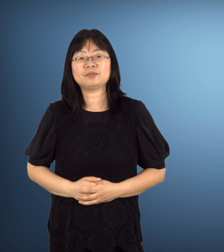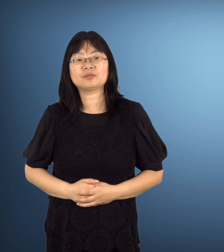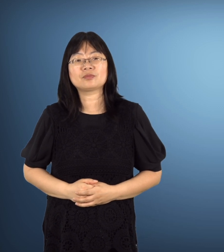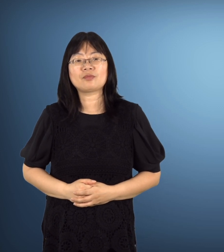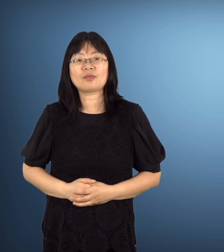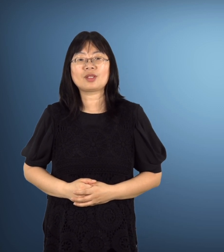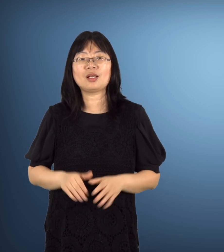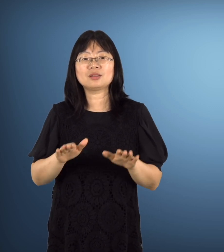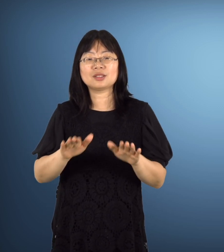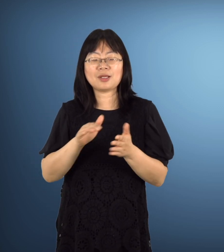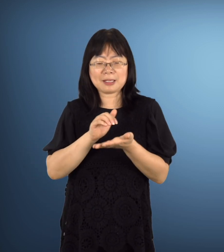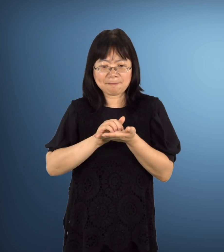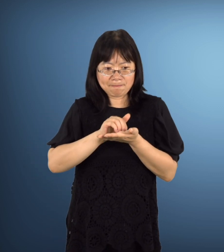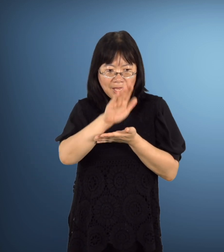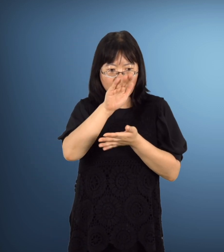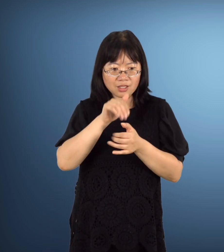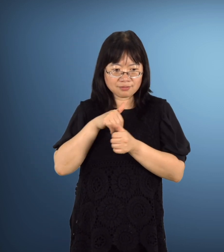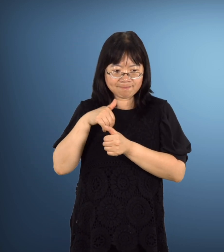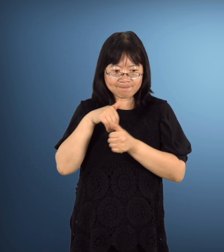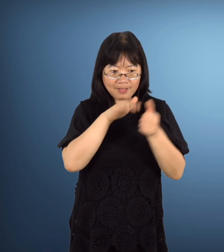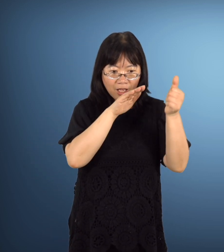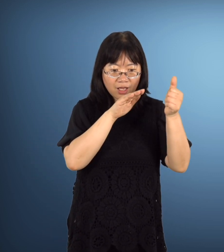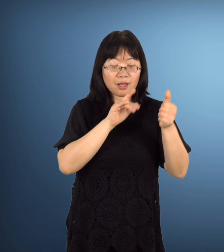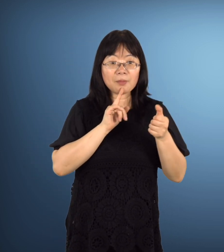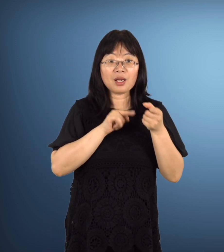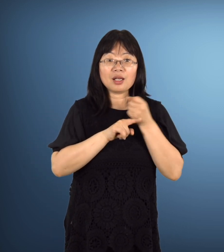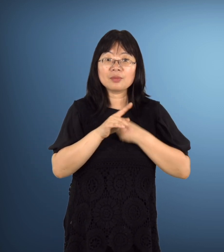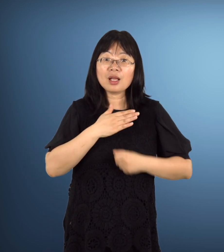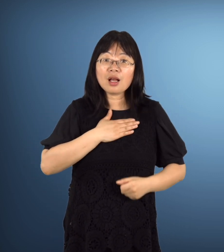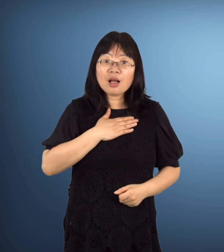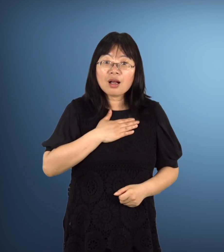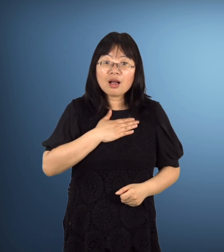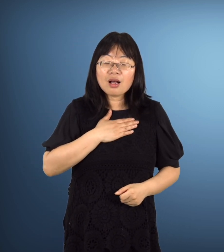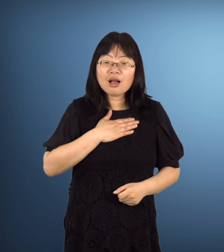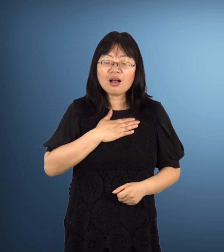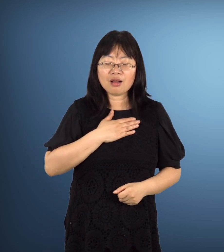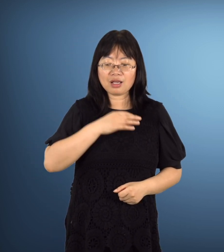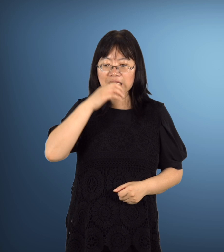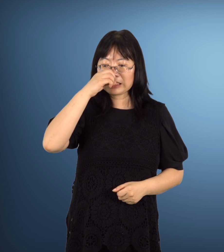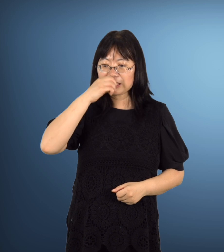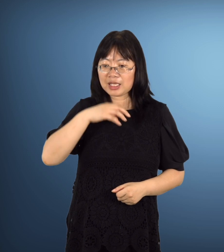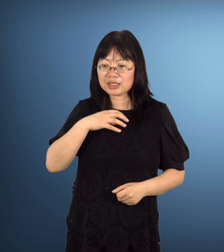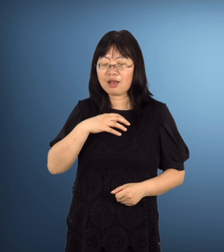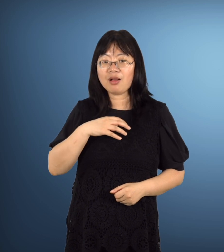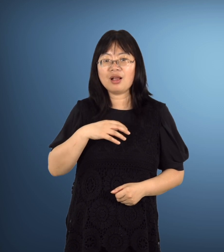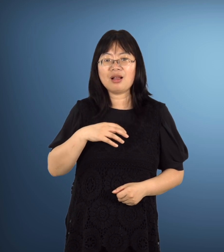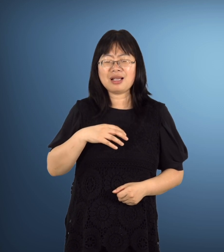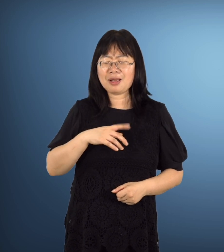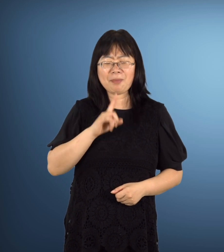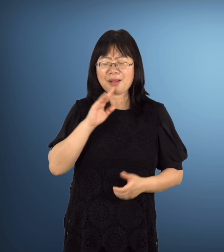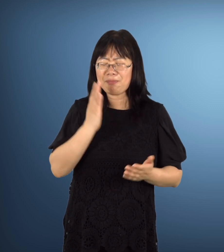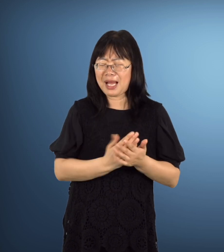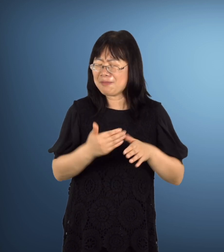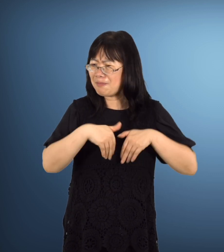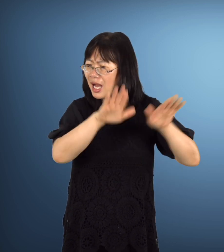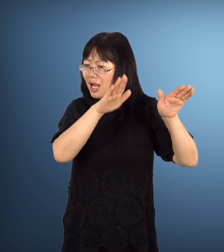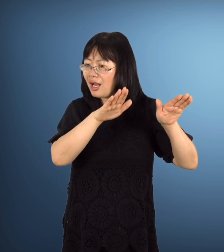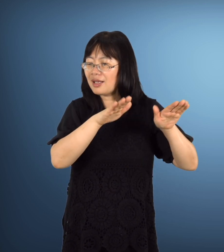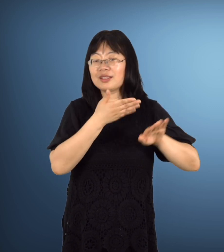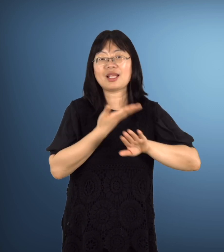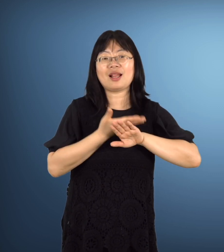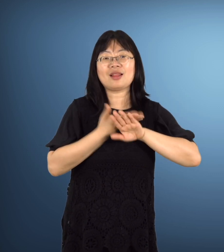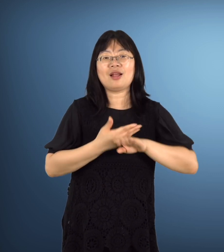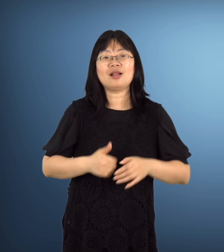보십시다. 여기 쫓아내어 보냈다는 말이 무슨 뜻인지 아세요? 이거는 그냥 쓸데없는 사람하고 나가! 이게